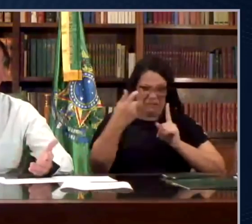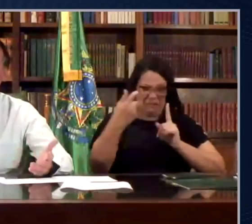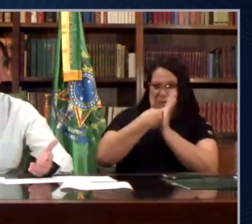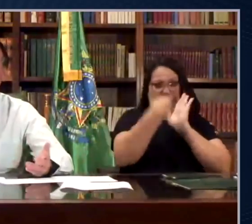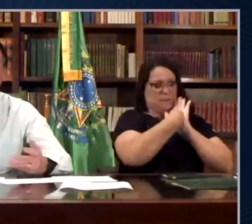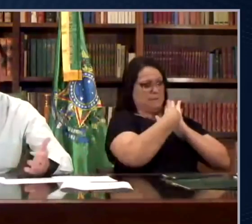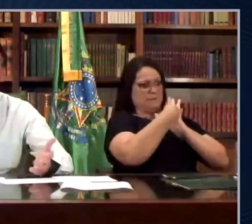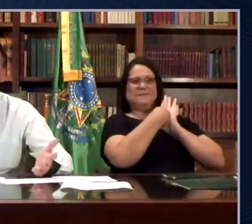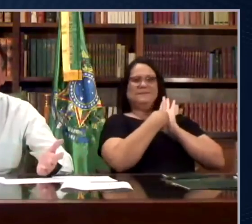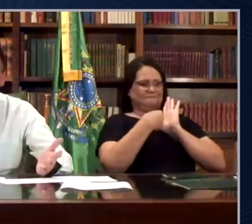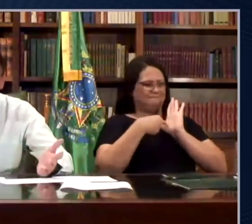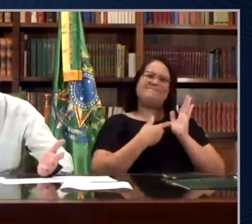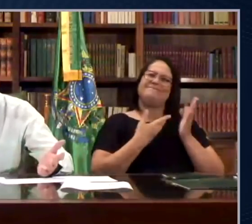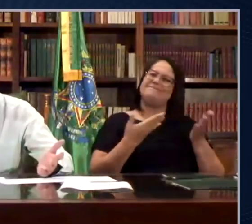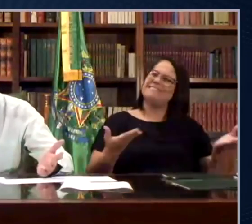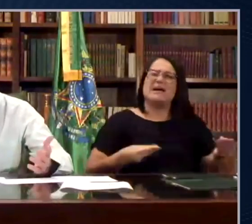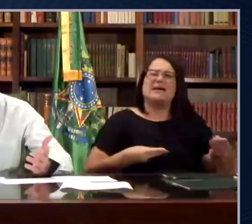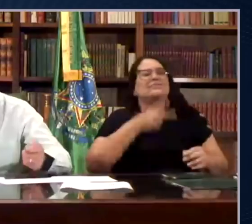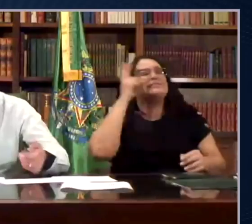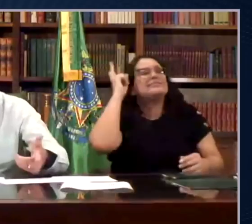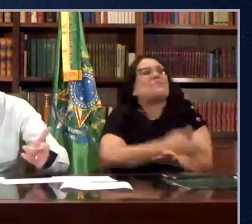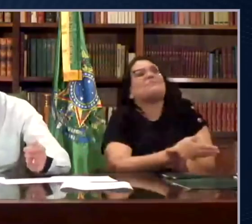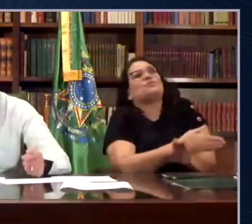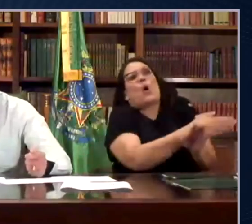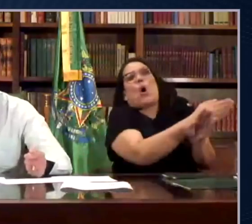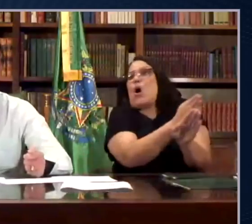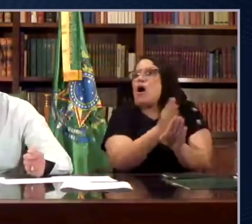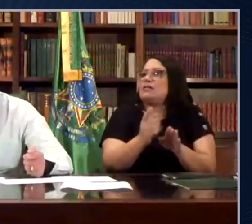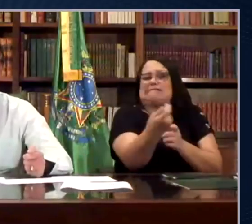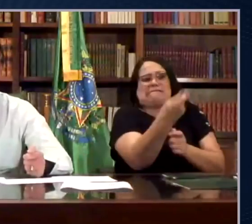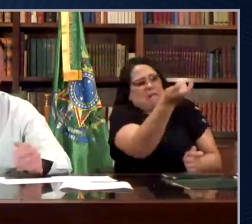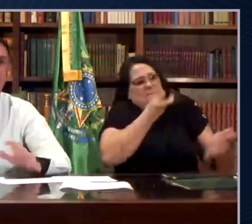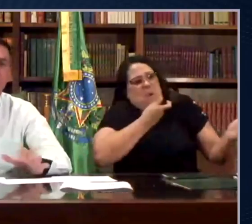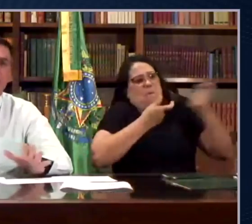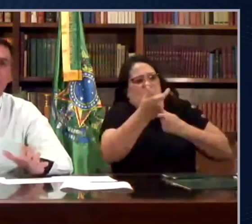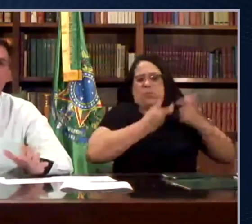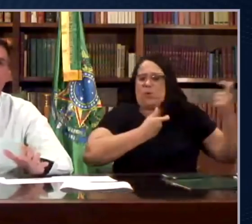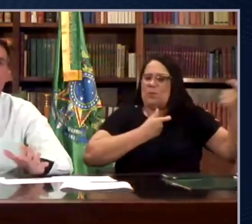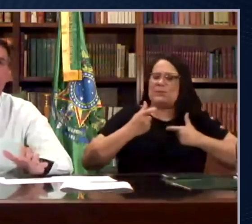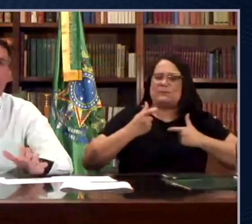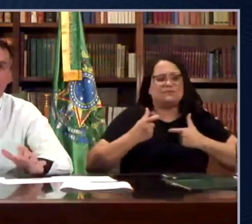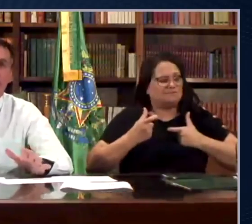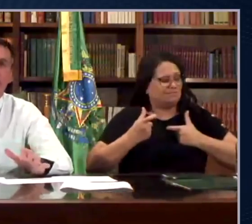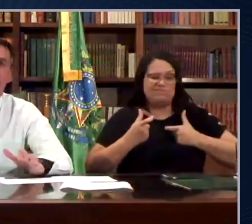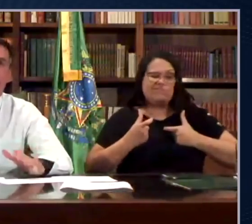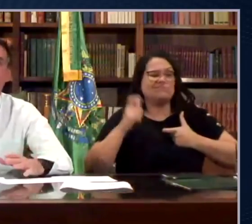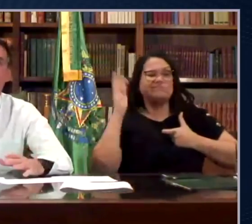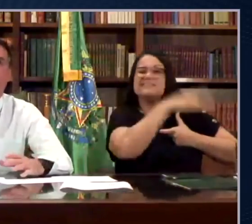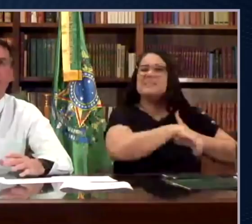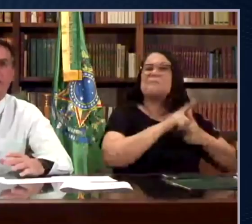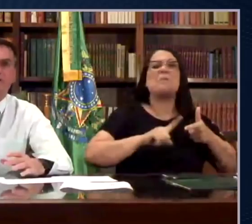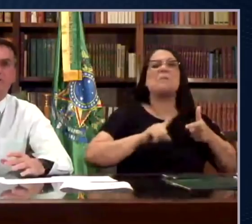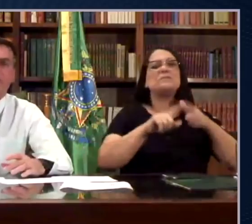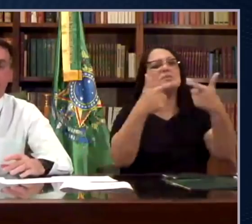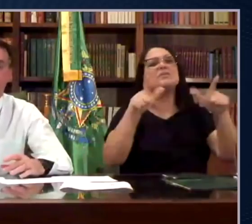como fazem comigo, é para desgastar o tempo todo, atirando em cima de mim. Não tem problema não, a gente vai fazer a